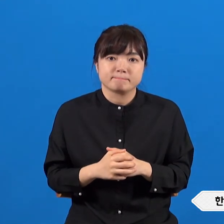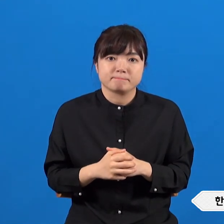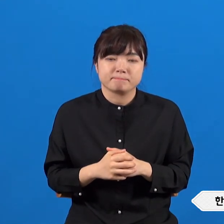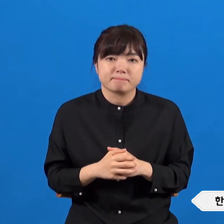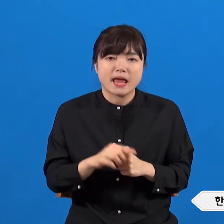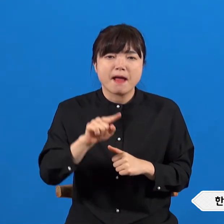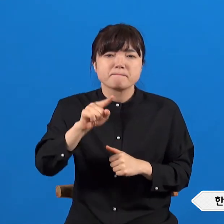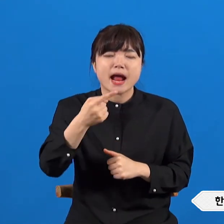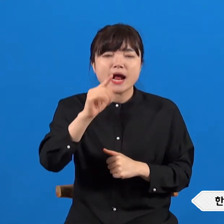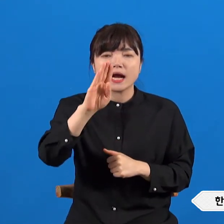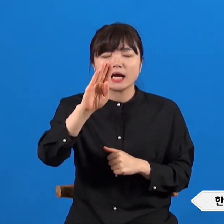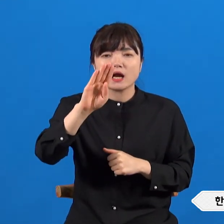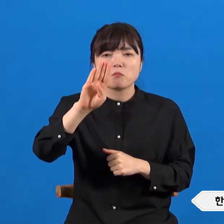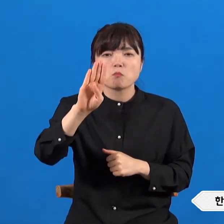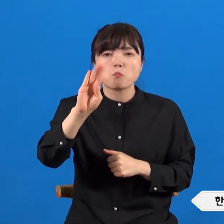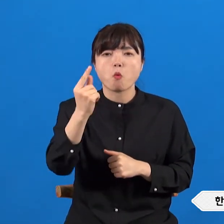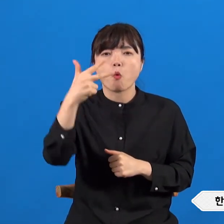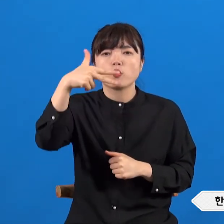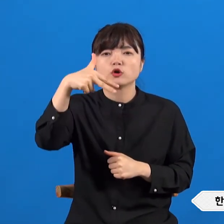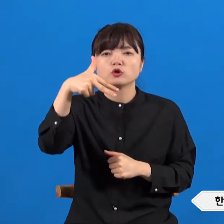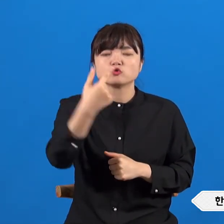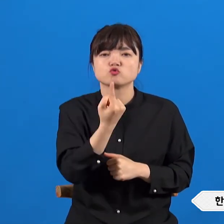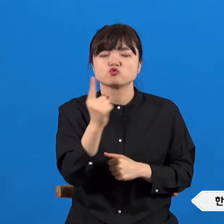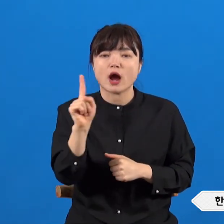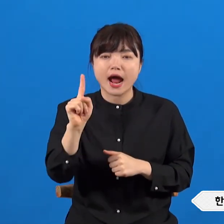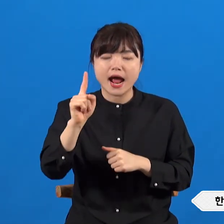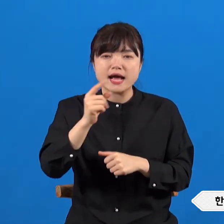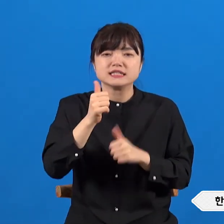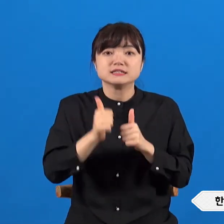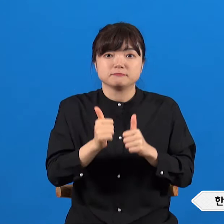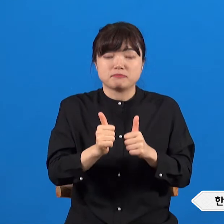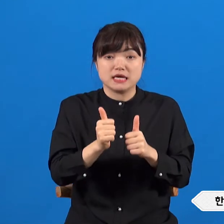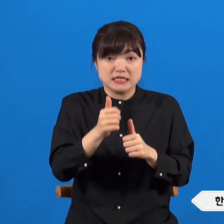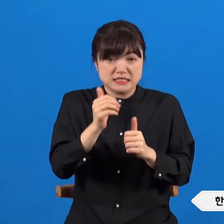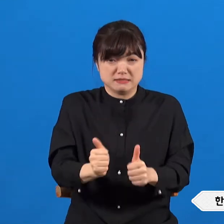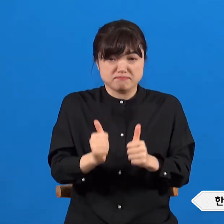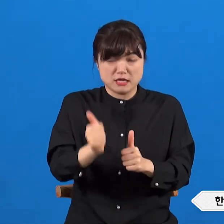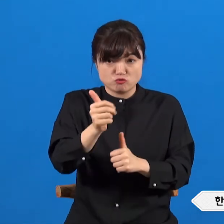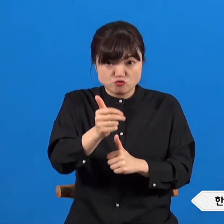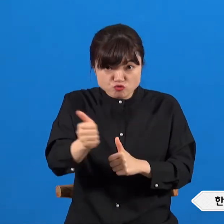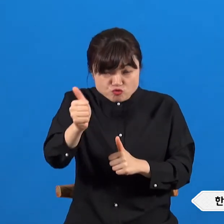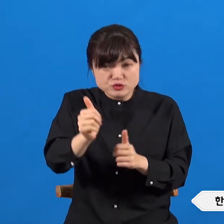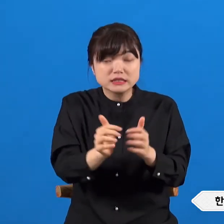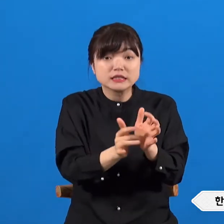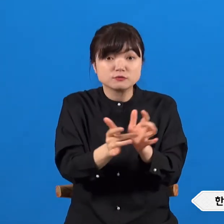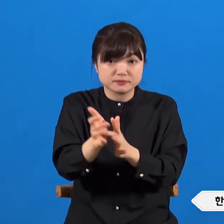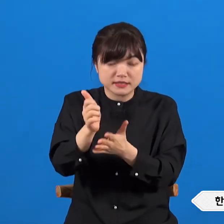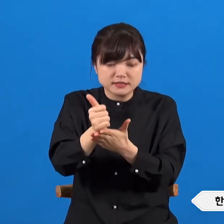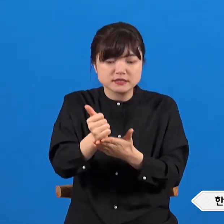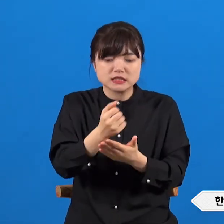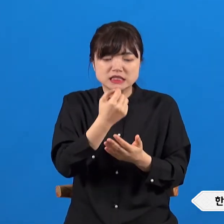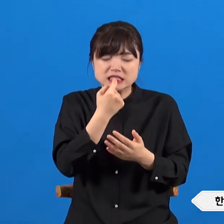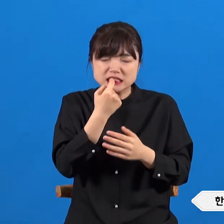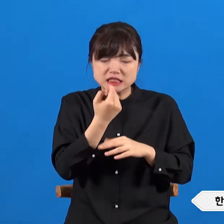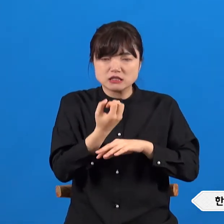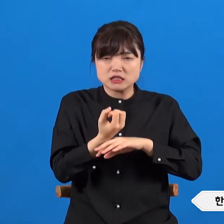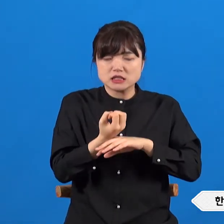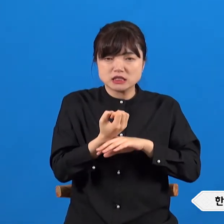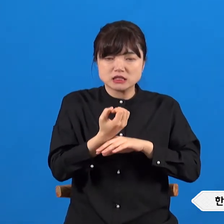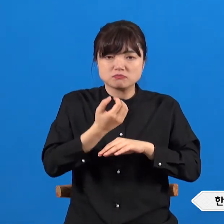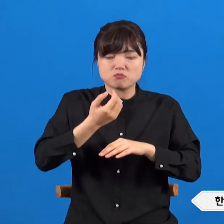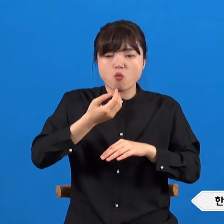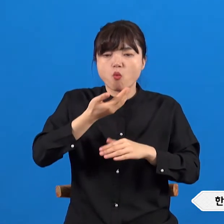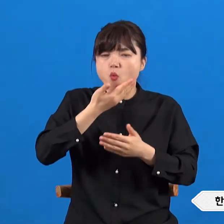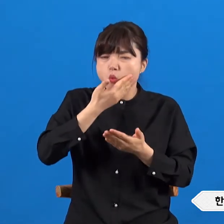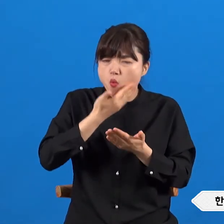백보좌 심판이라고도 합니다. 심판주이신 주님께서 거룩한 흰 보좌에 앉으셔서 심판하시기